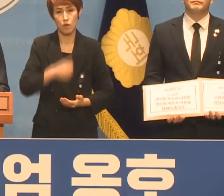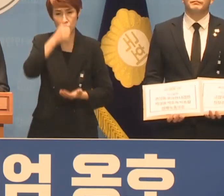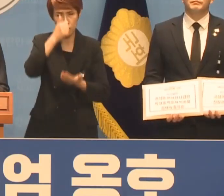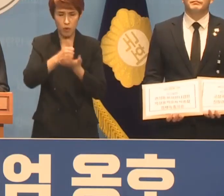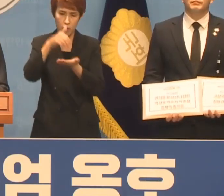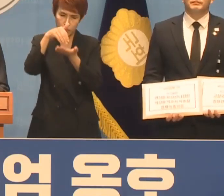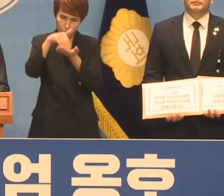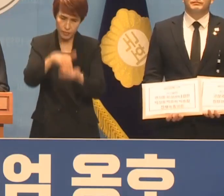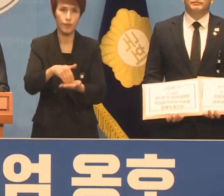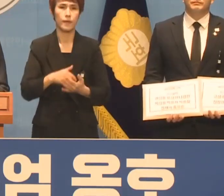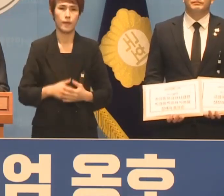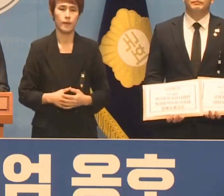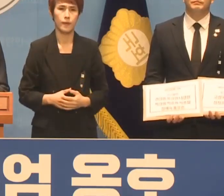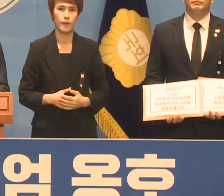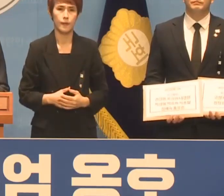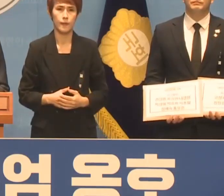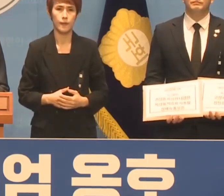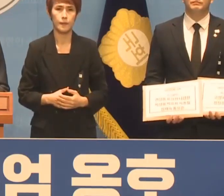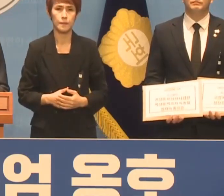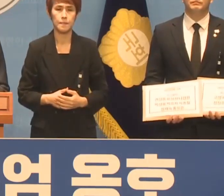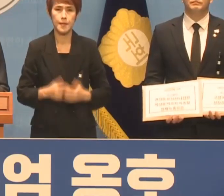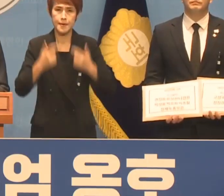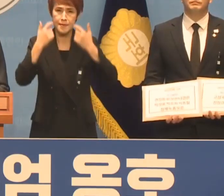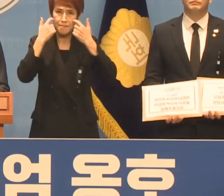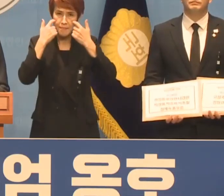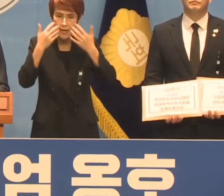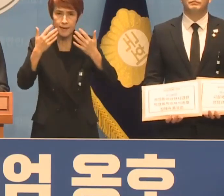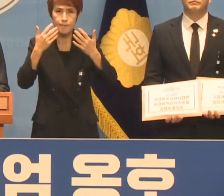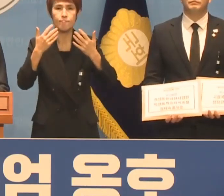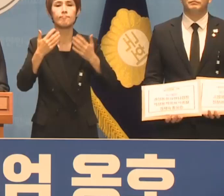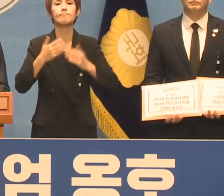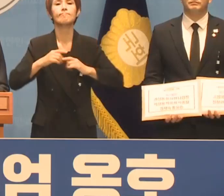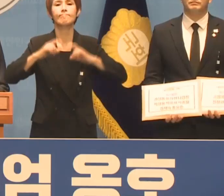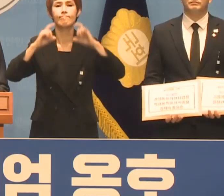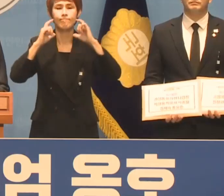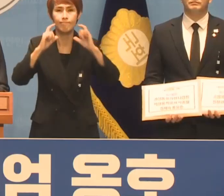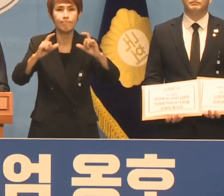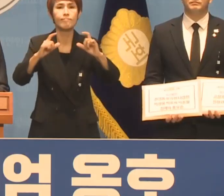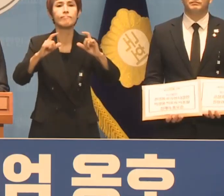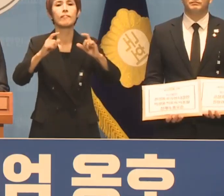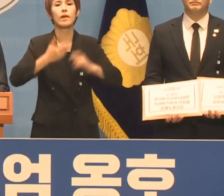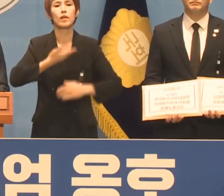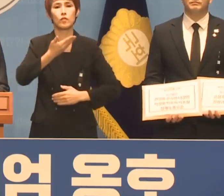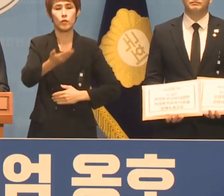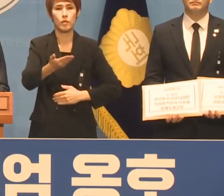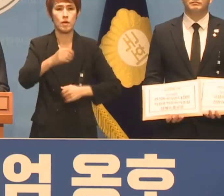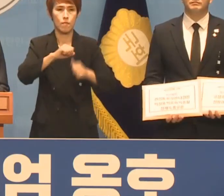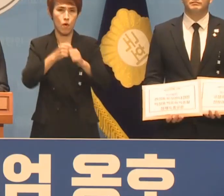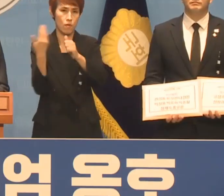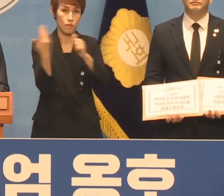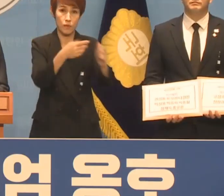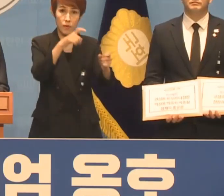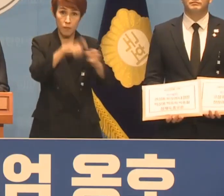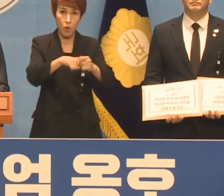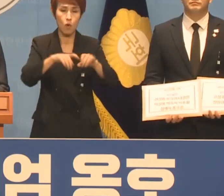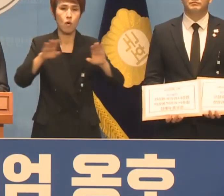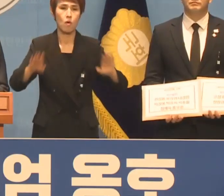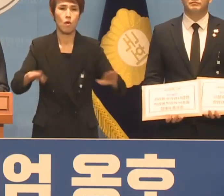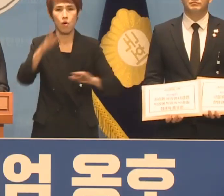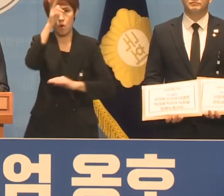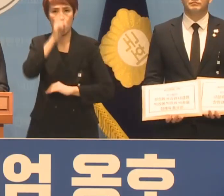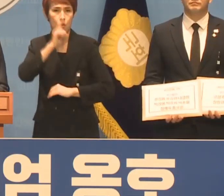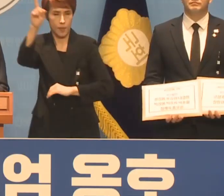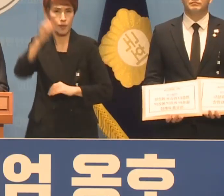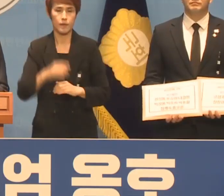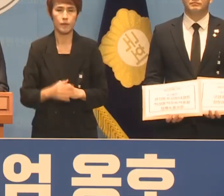수 있다라고 하는 부분들을 분명하게 짚고 책임을 묻겠다라는 취지에서 고발을 진행하게